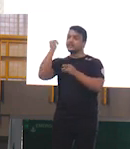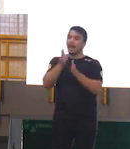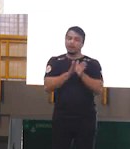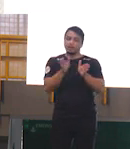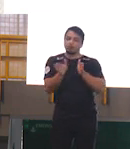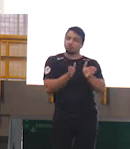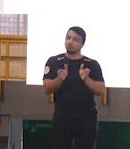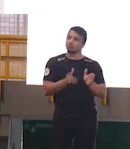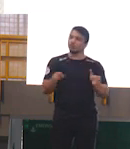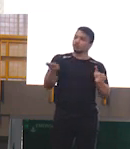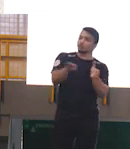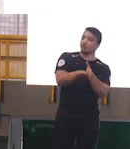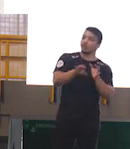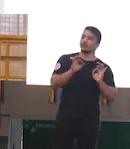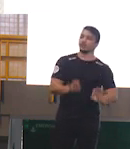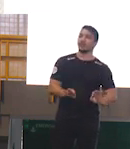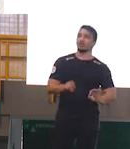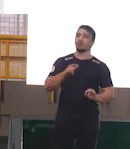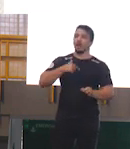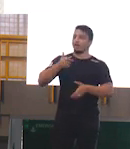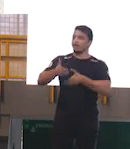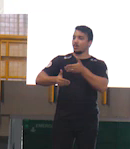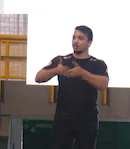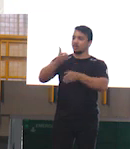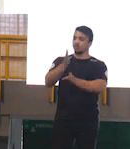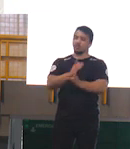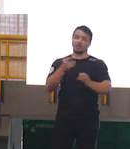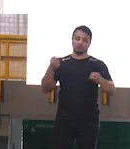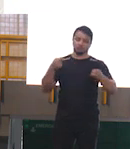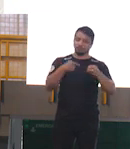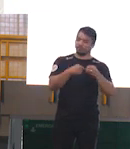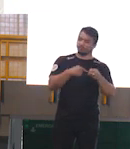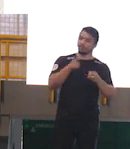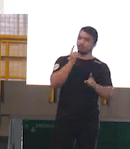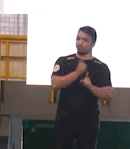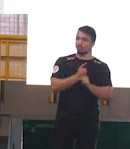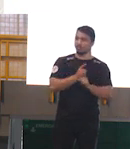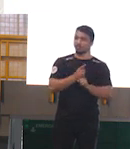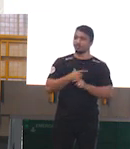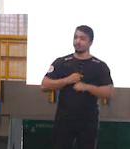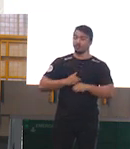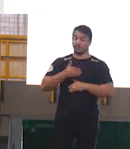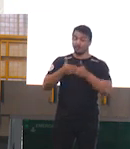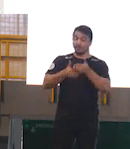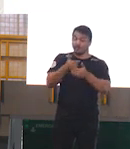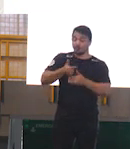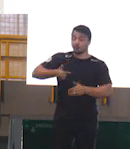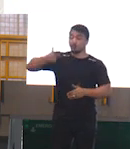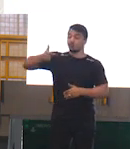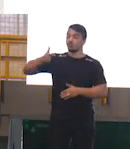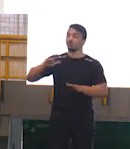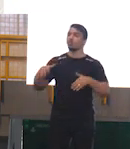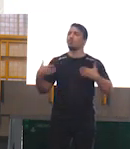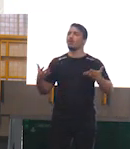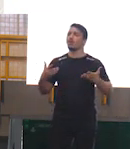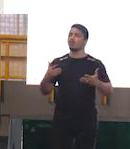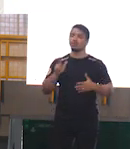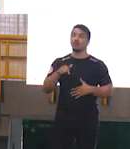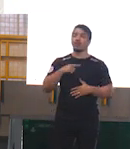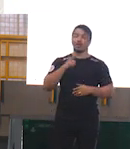vai chegar para quem? Para o processo da fecundação. O segundo processo é quem? É